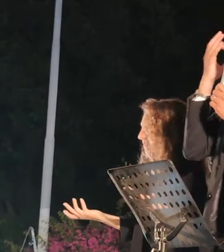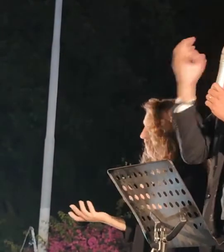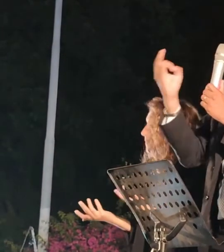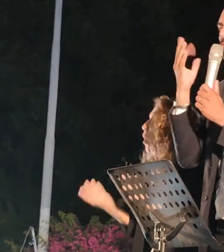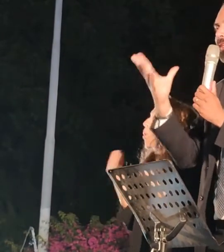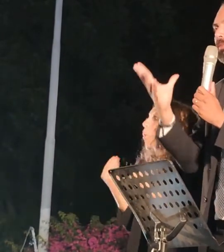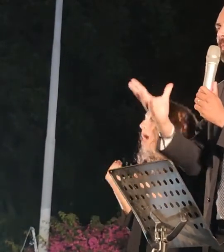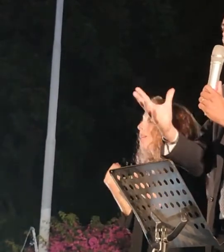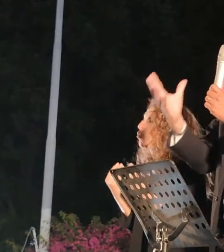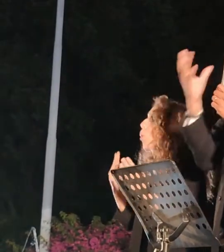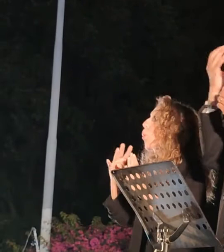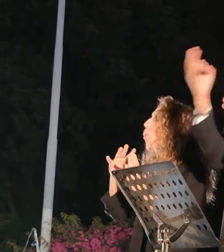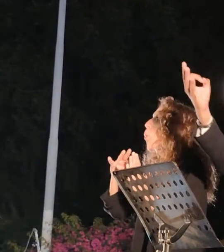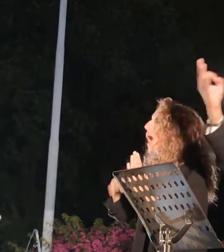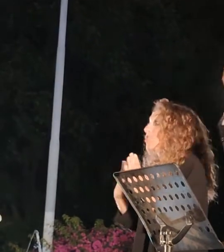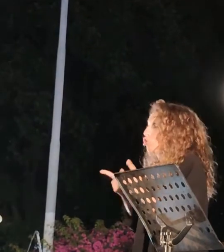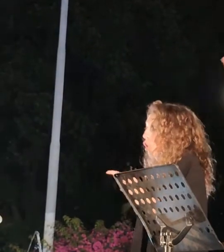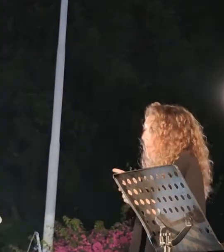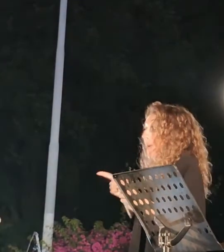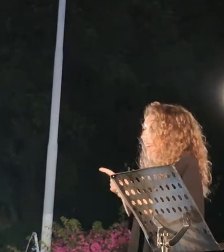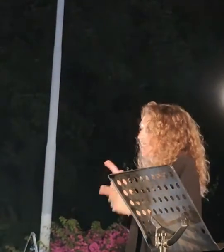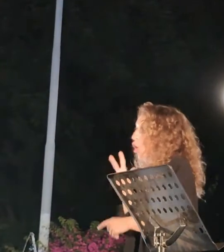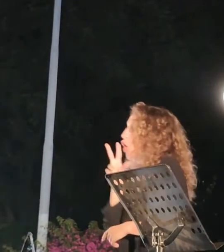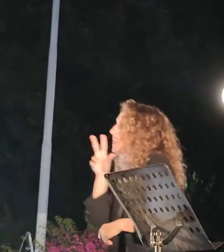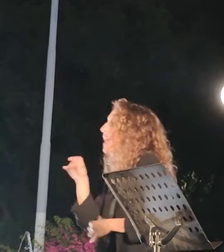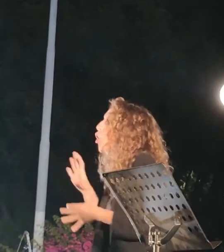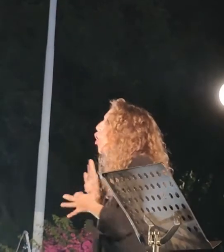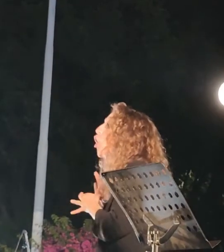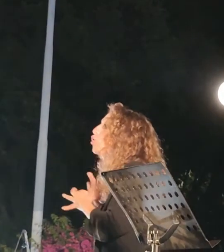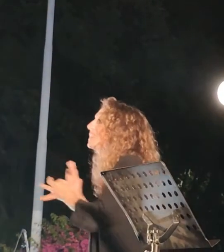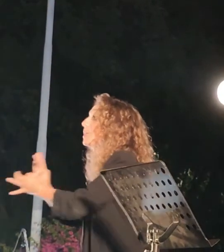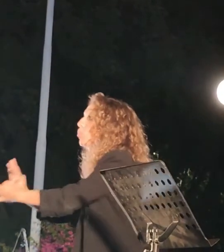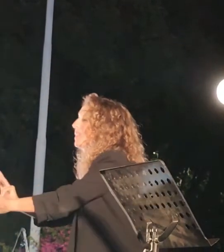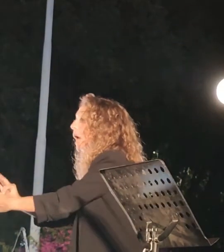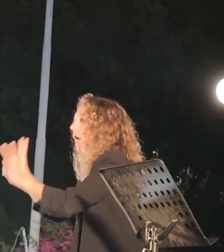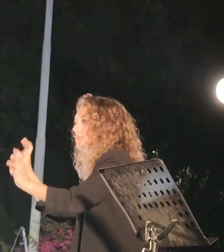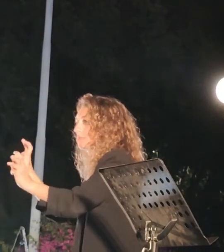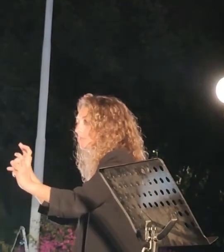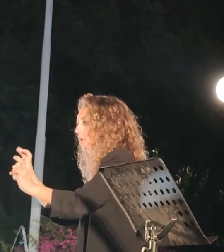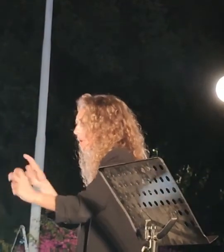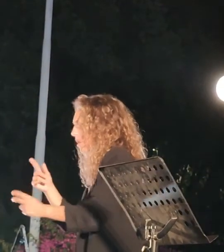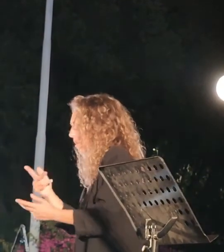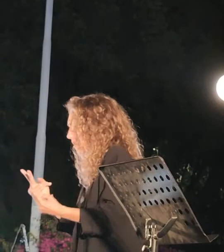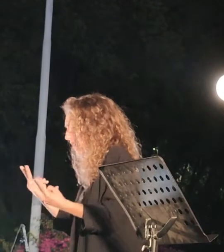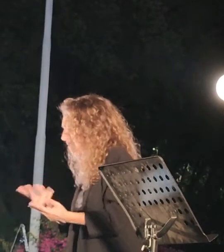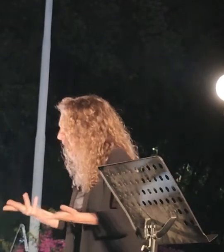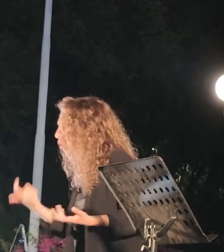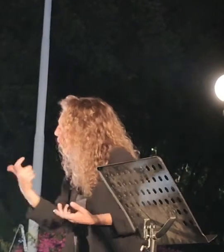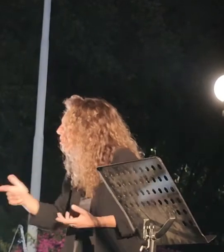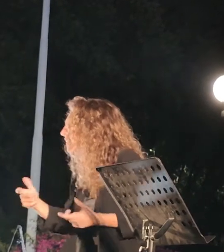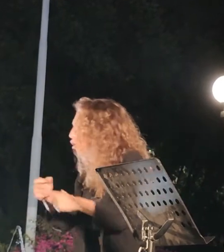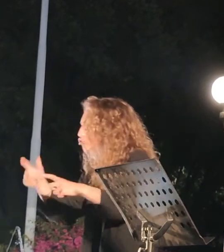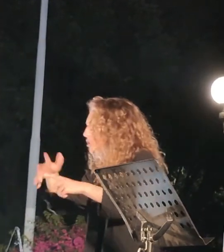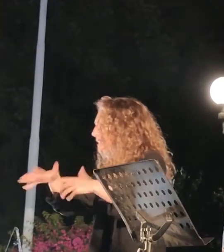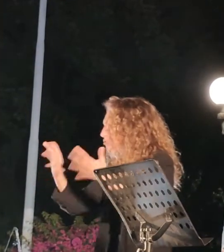Quando in questi 4 mesi ho parlato di continuità, è perché è vero, questa città è cambiata